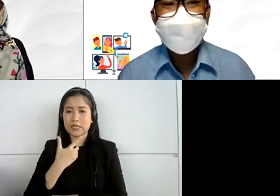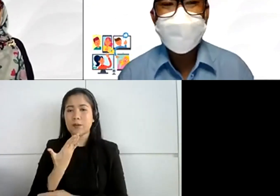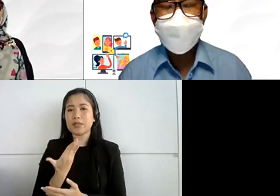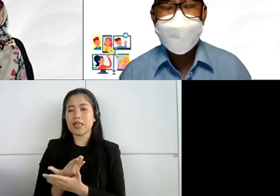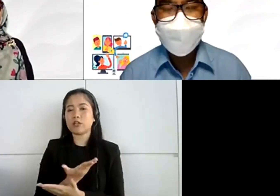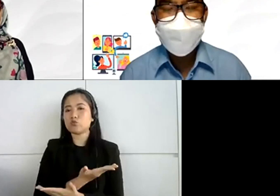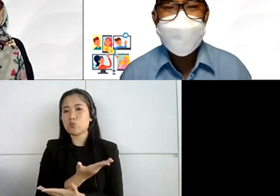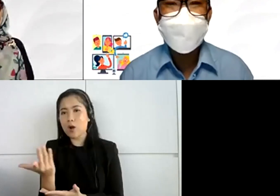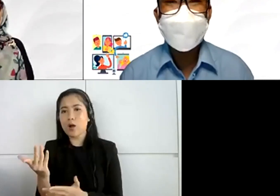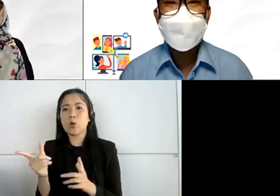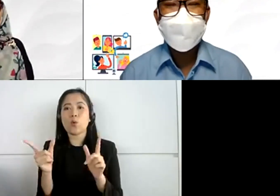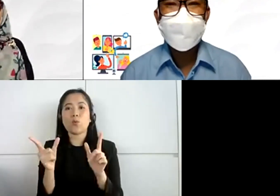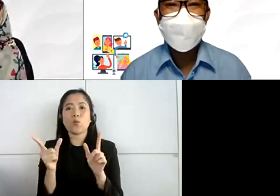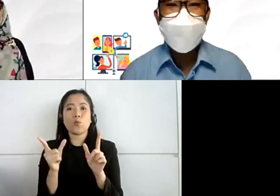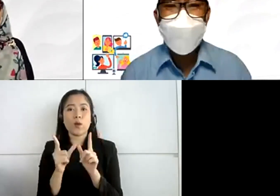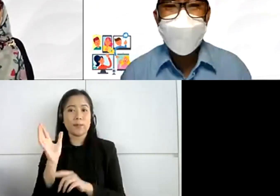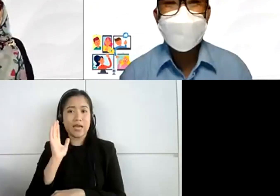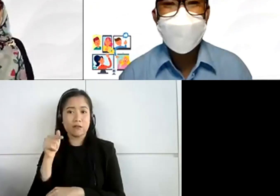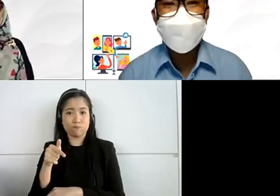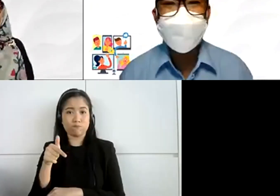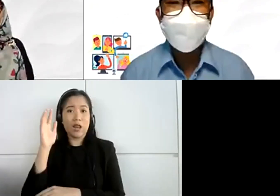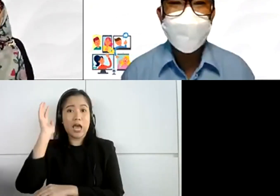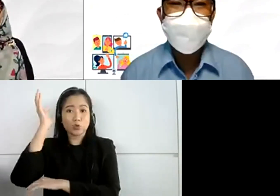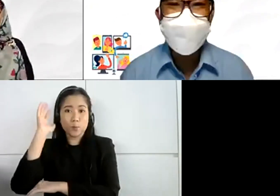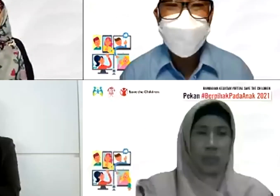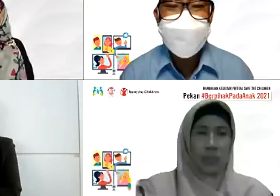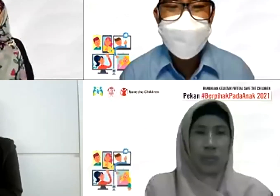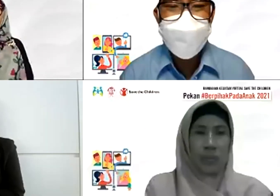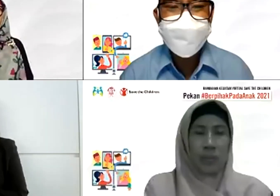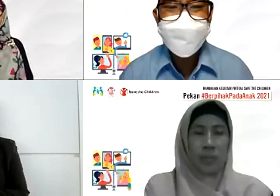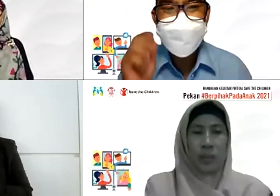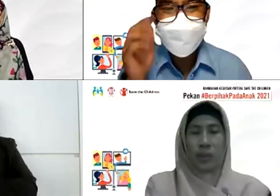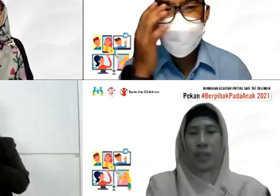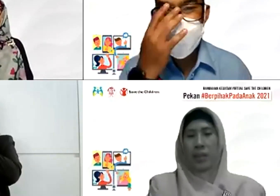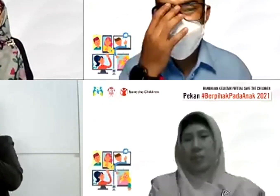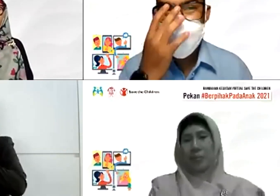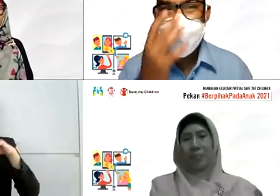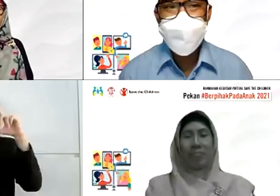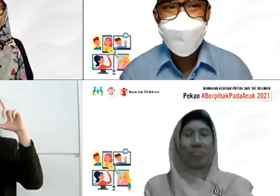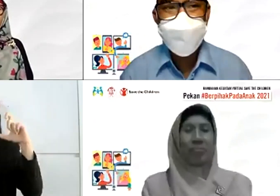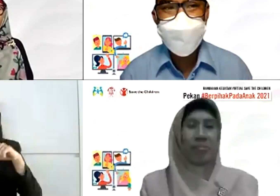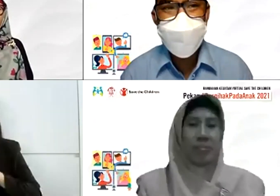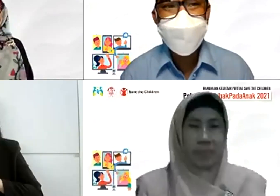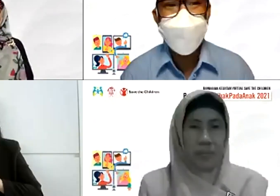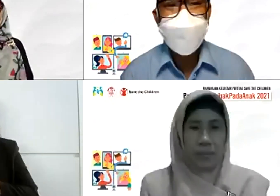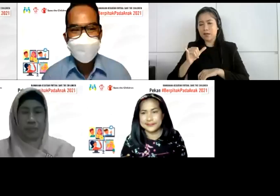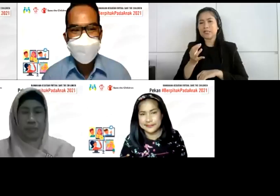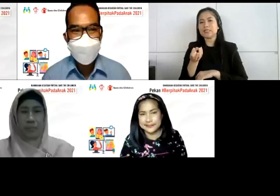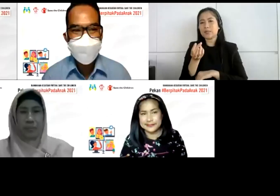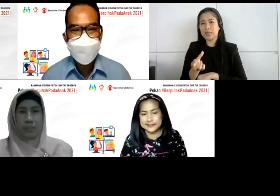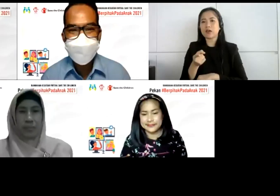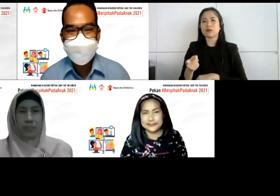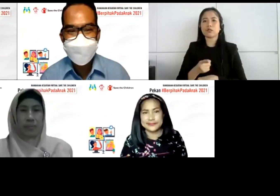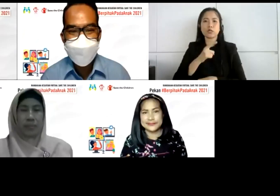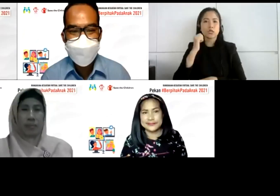atau seluruh peserta juga untuk membuka kamera. Kita akan berfoto sebentar saja. Ibu Ning sudah, Ibu Emilia